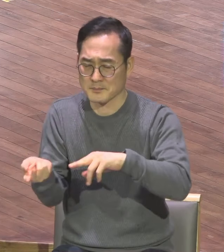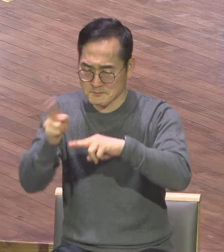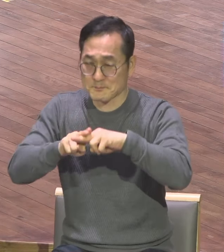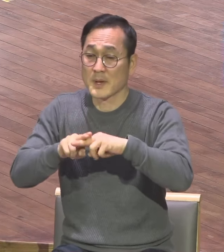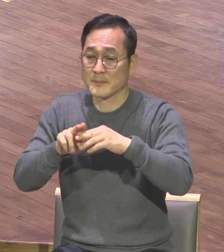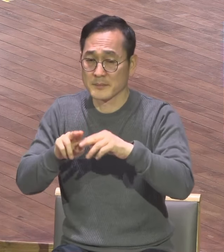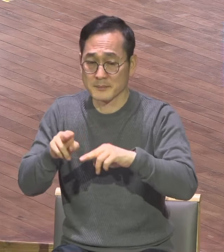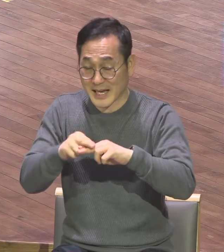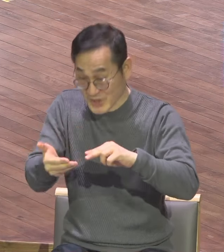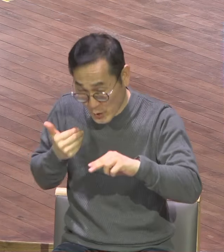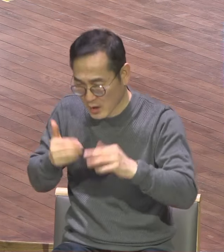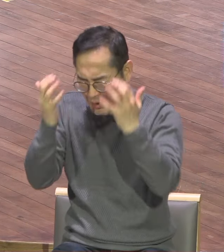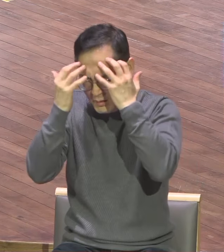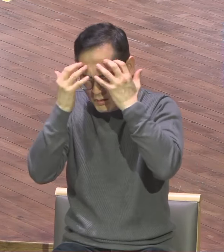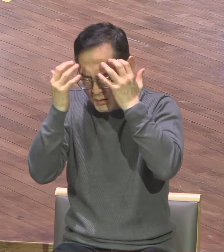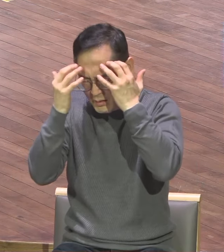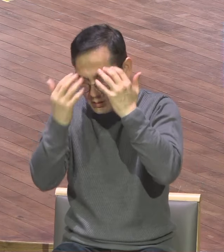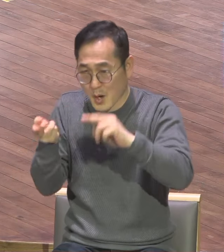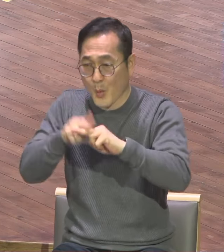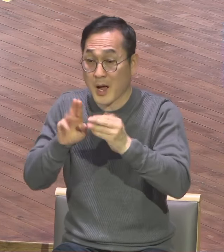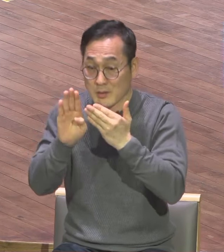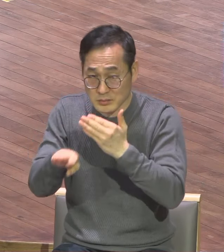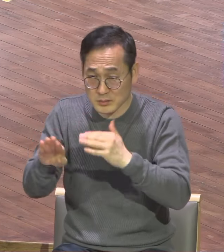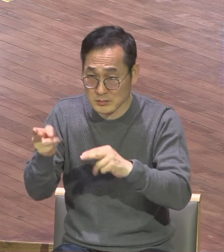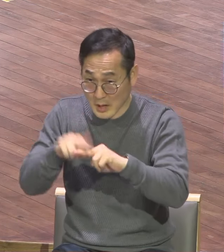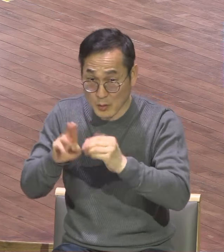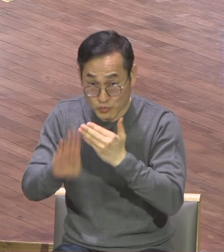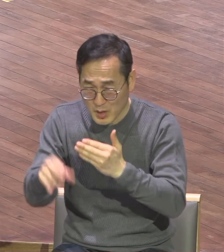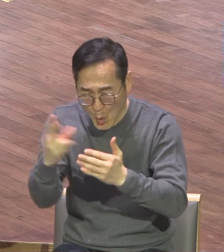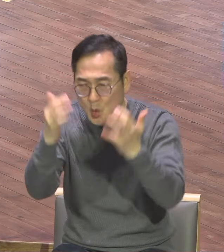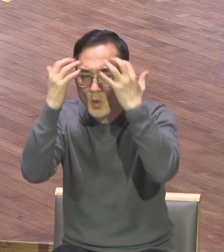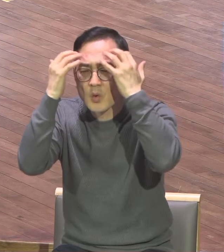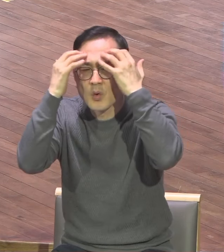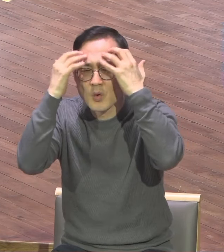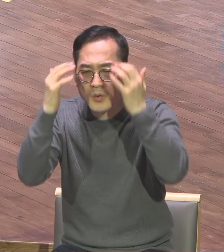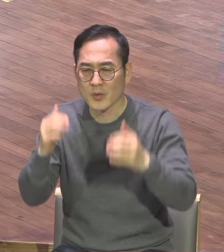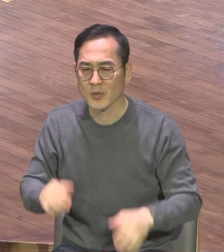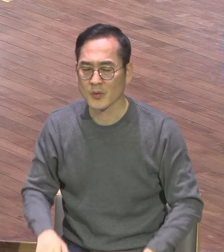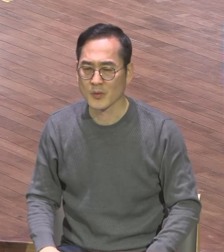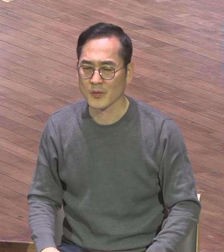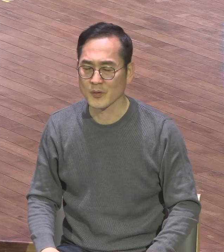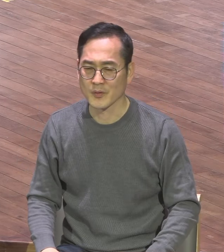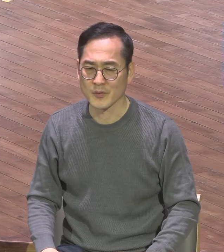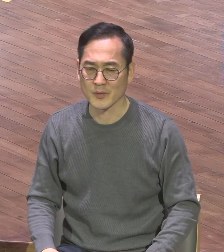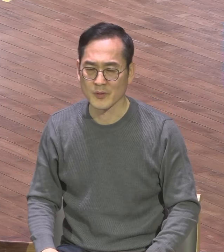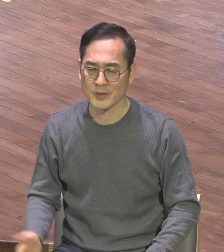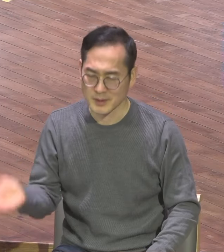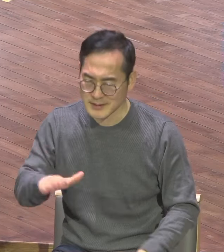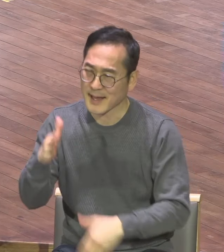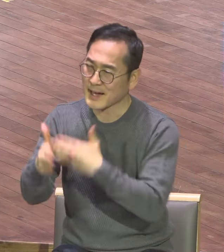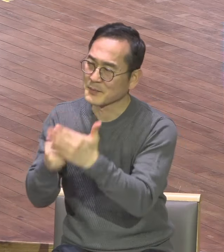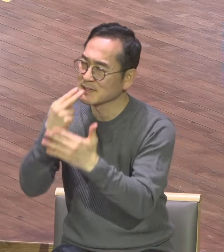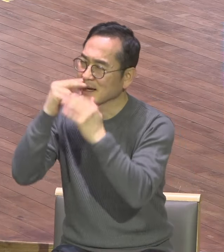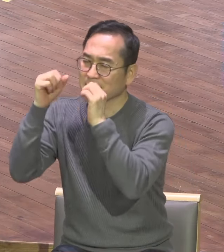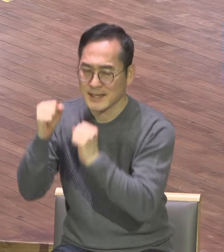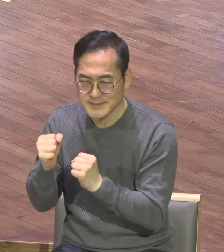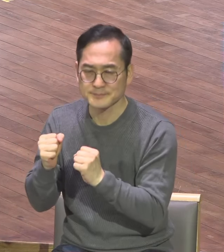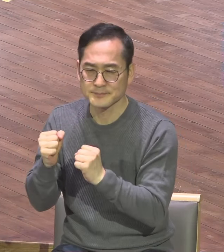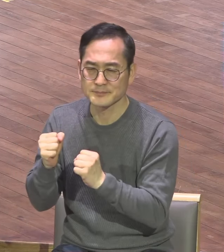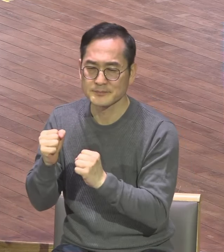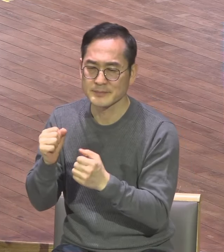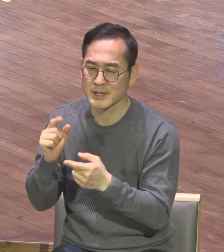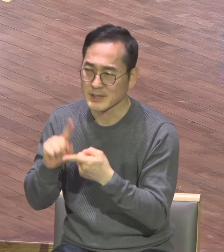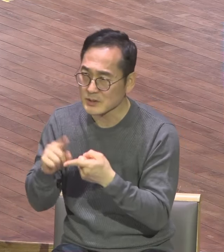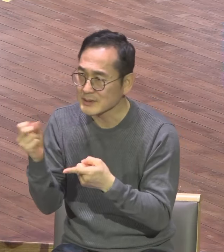후에도 주변 국가의 수많은 전쟁 가운데 이런 하나님의 살아 역사하심을 엄청나게 체험을